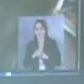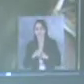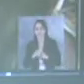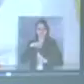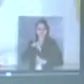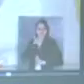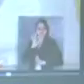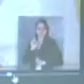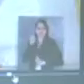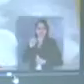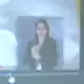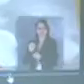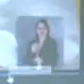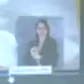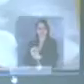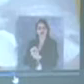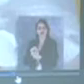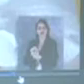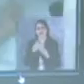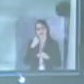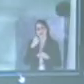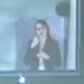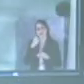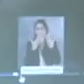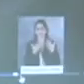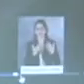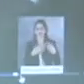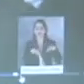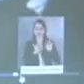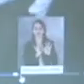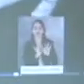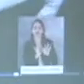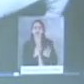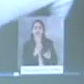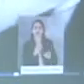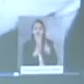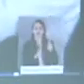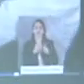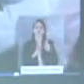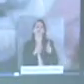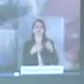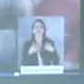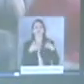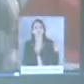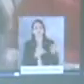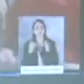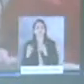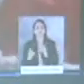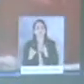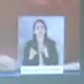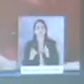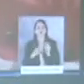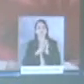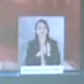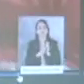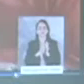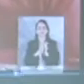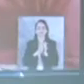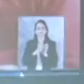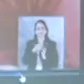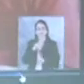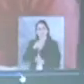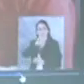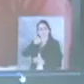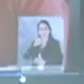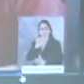Silvos que dije escogida para ese trabajo. Los que dijeron a conseguir la independencia de muchas personas, como es el caso de Javier,